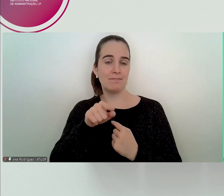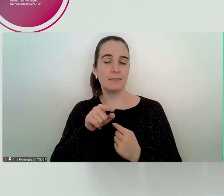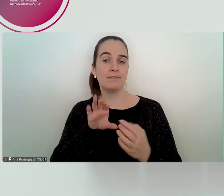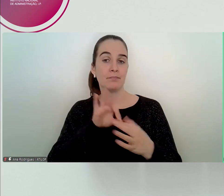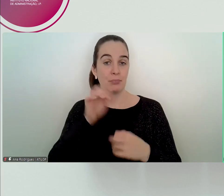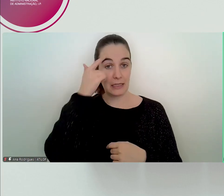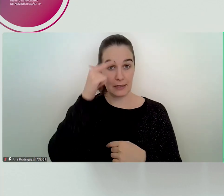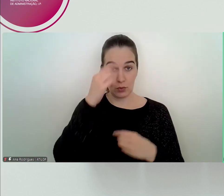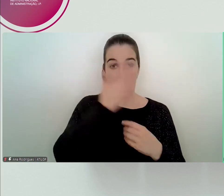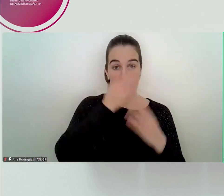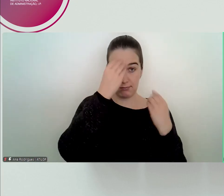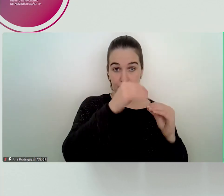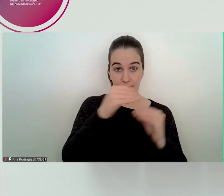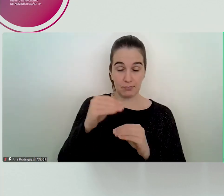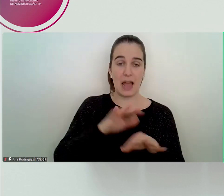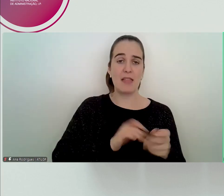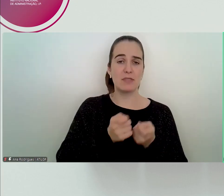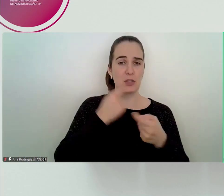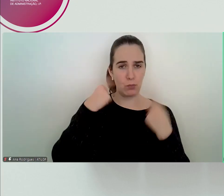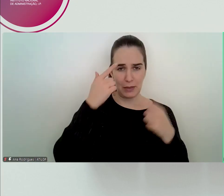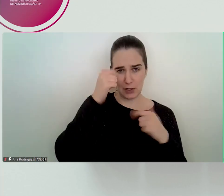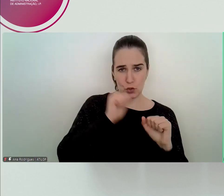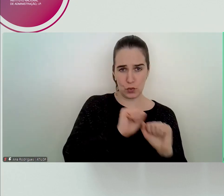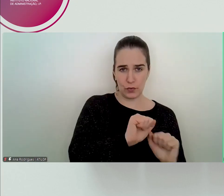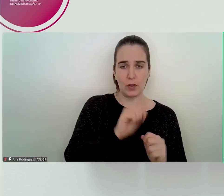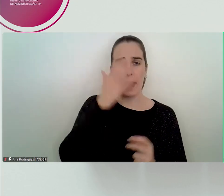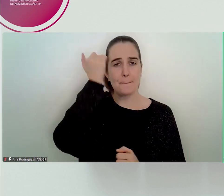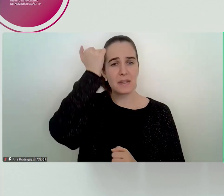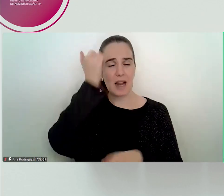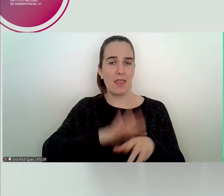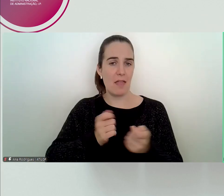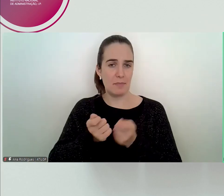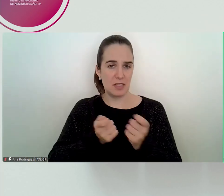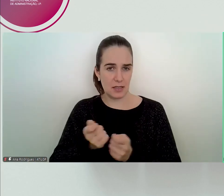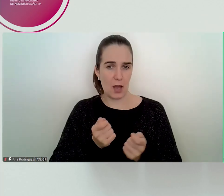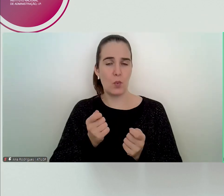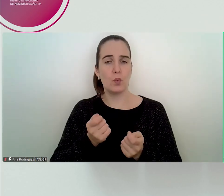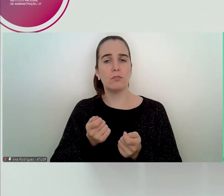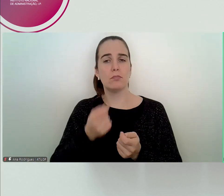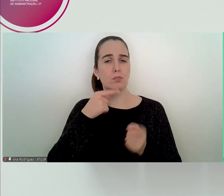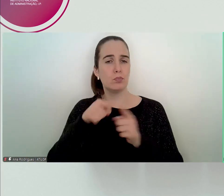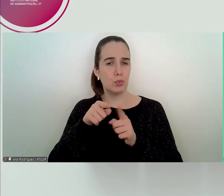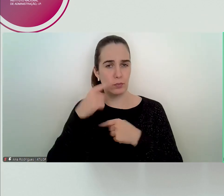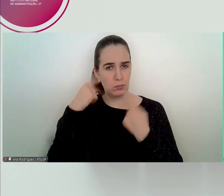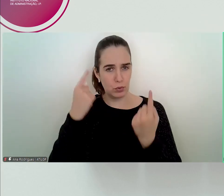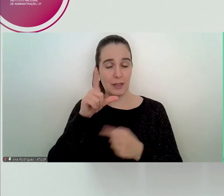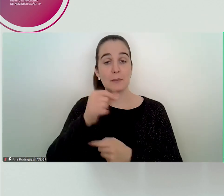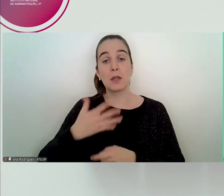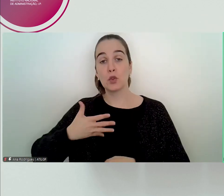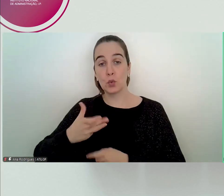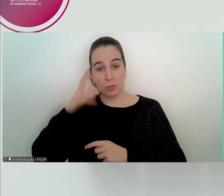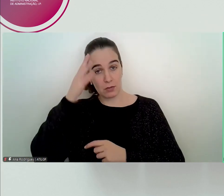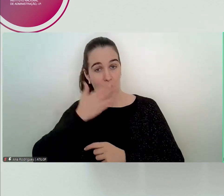da licenciatura em Administração Pública, do mestrado em Administração, Gestão de Políticas Públicas e também no doutoramento em